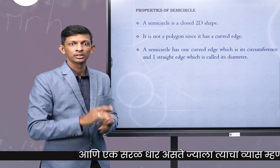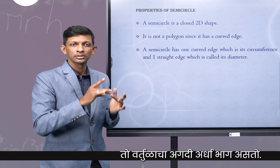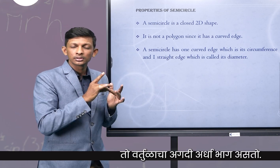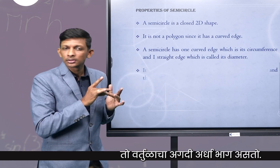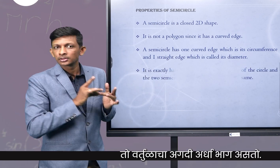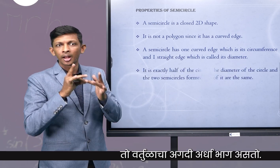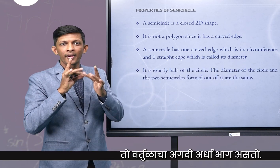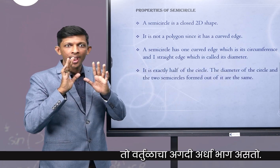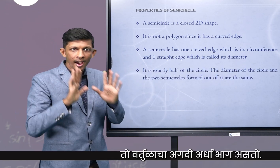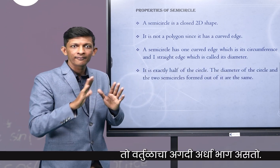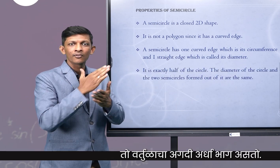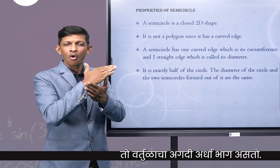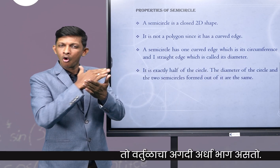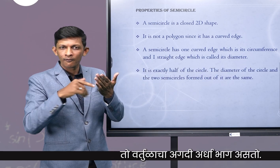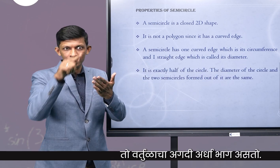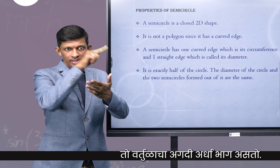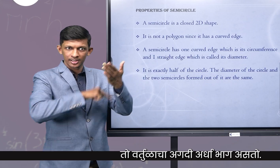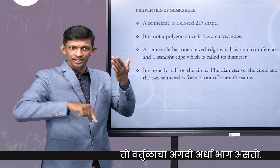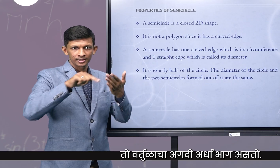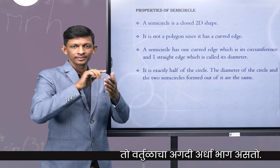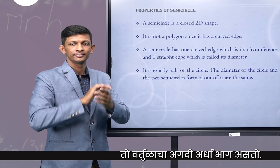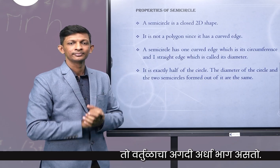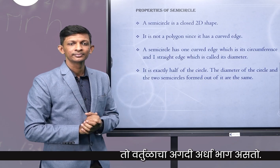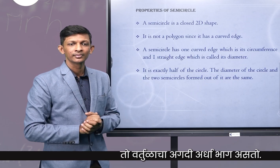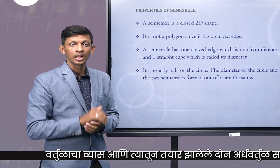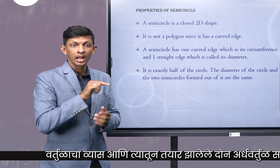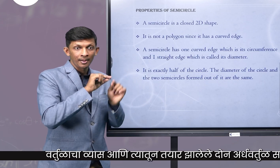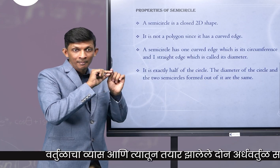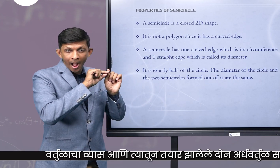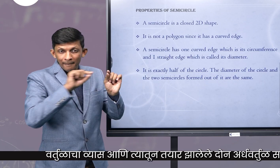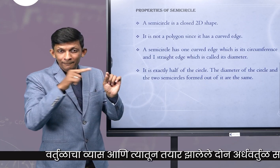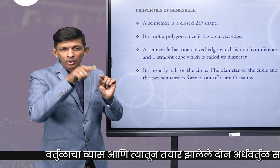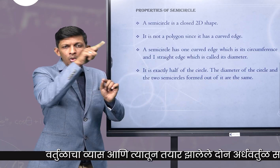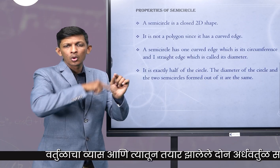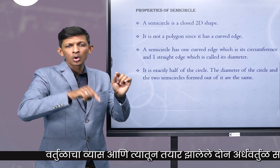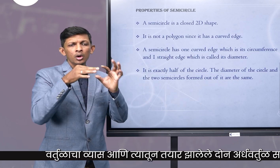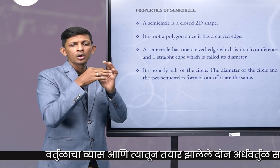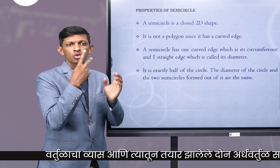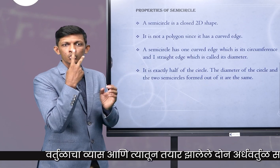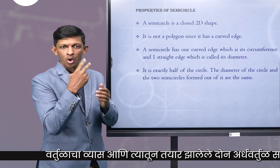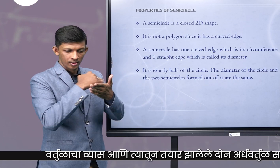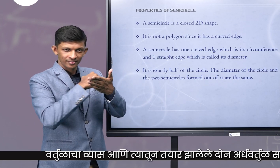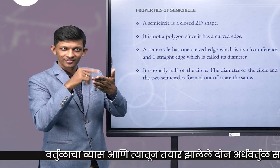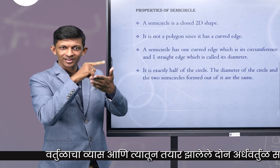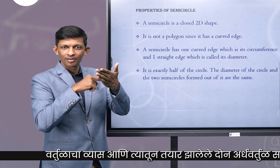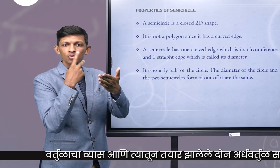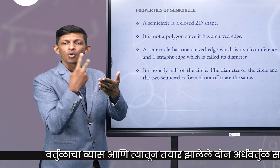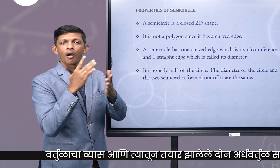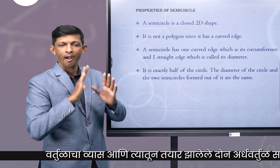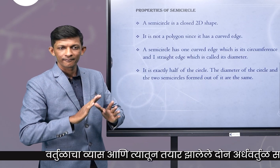तो अर्धवर्तुळाचा अगदी अर्धा भाग असतो. वर्तुळाचा व्यास आणि त्यातून तयार झालेला 2 अर्धवर्तुळ